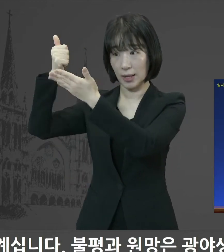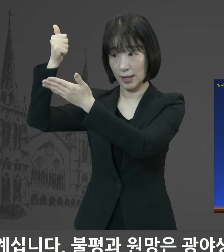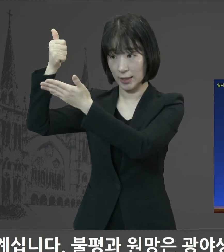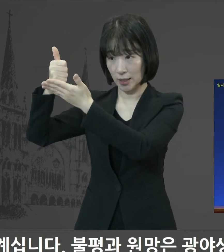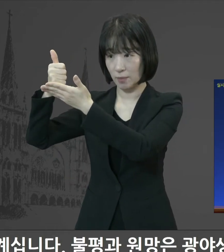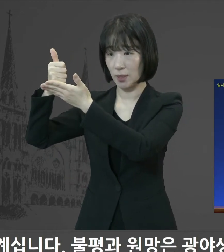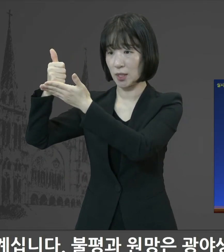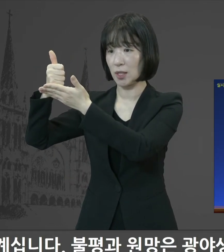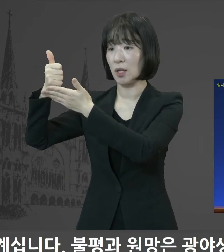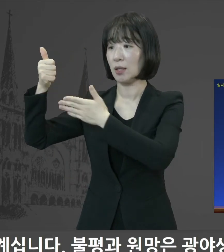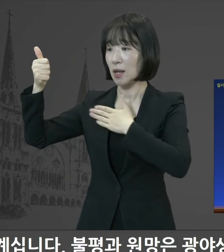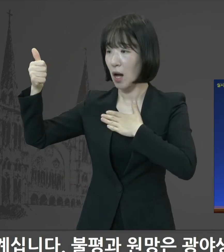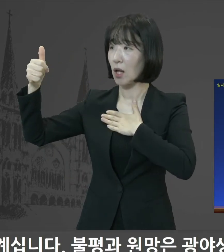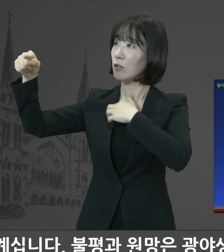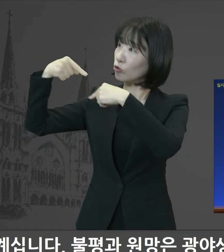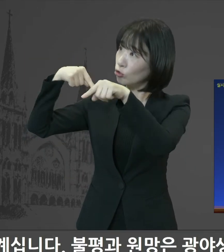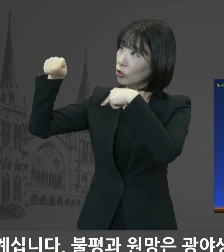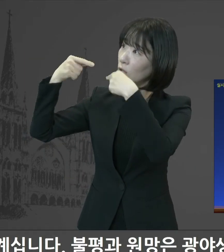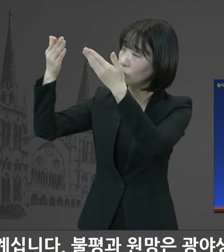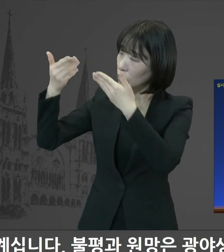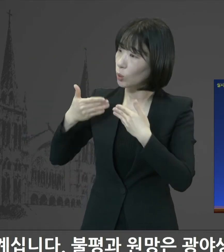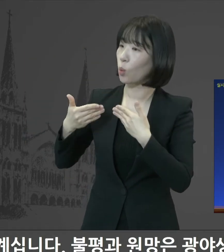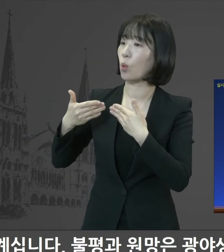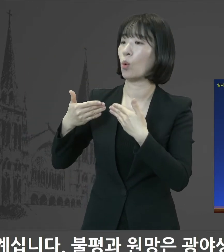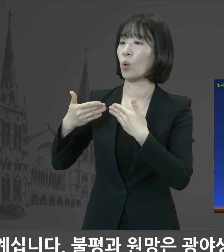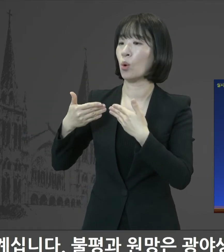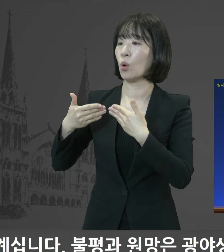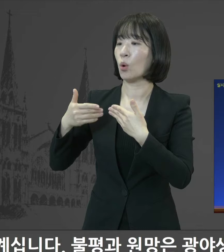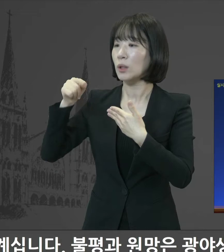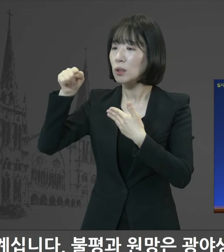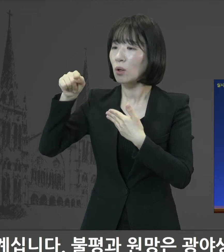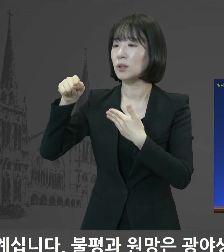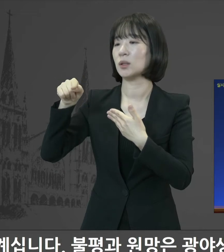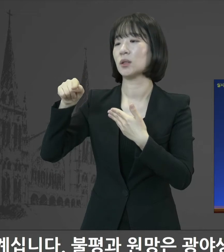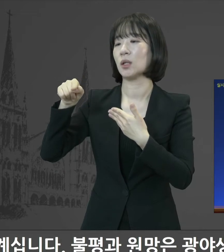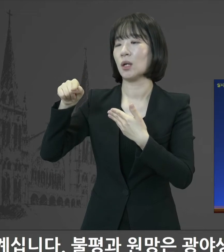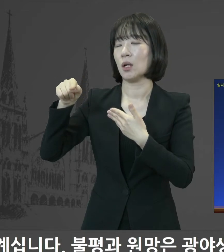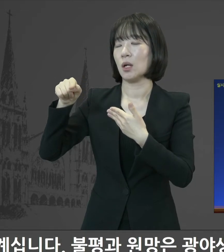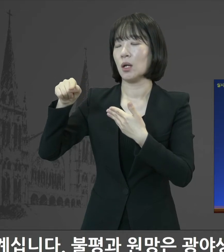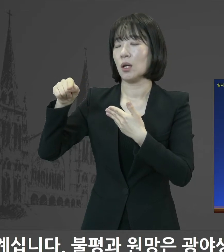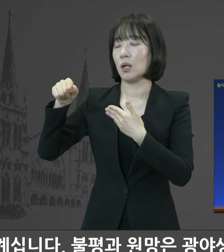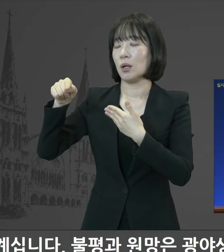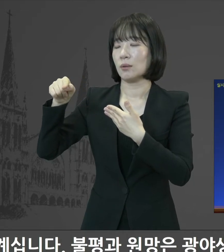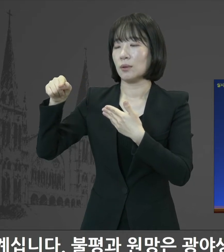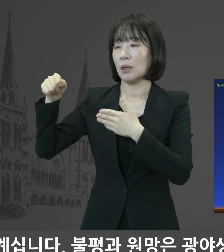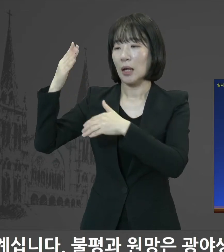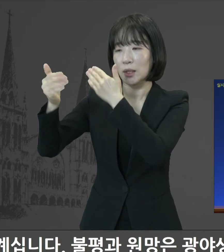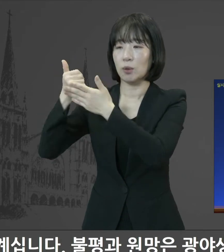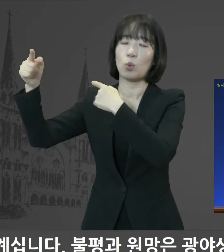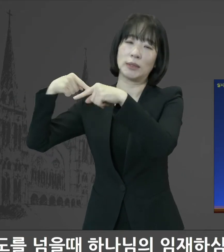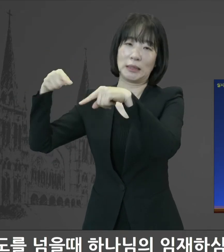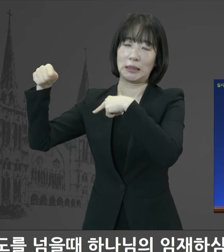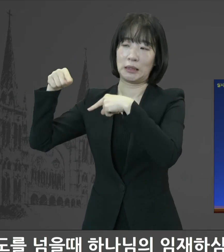나의 주권자 되심, 하나님의 통치하심에 훼손을 갖고 올 때 중단하시라는